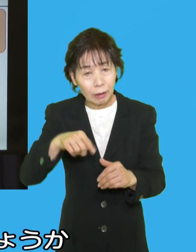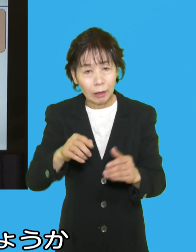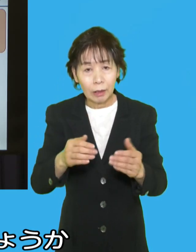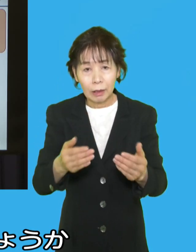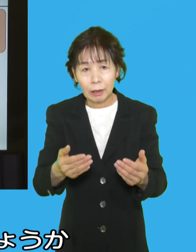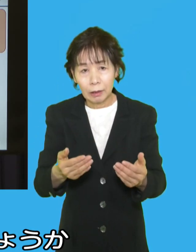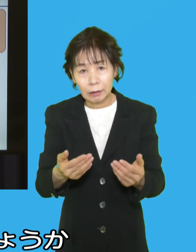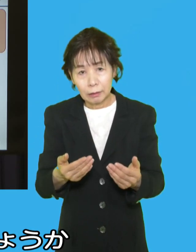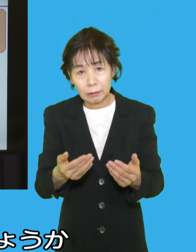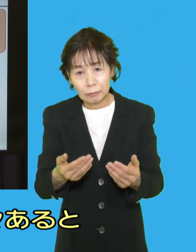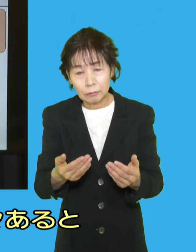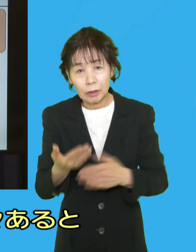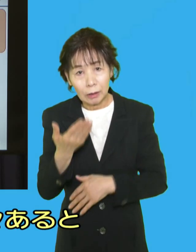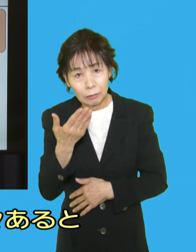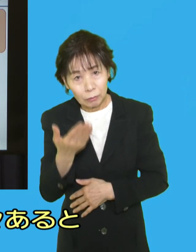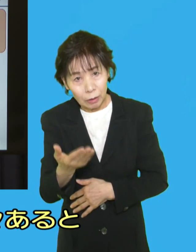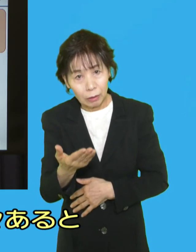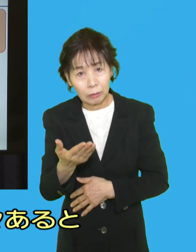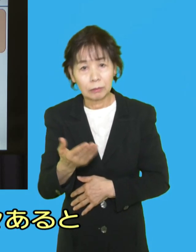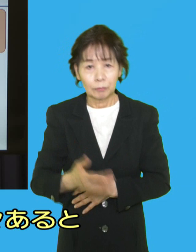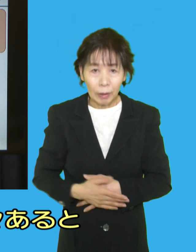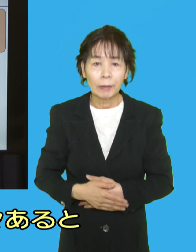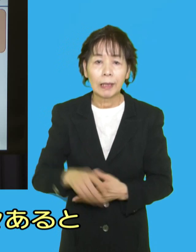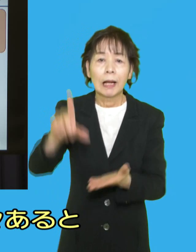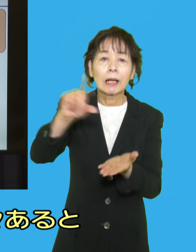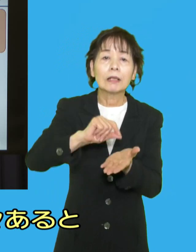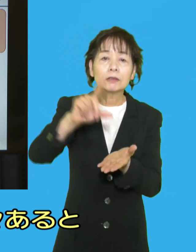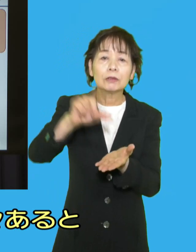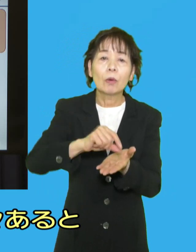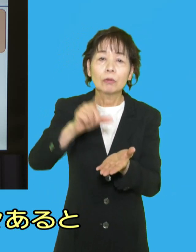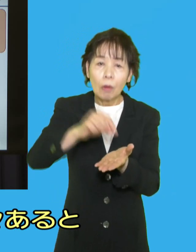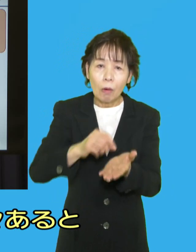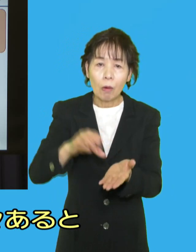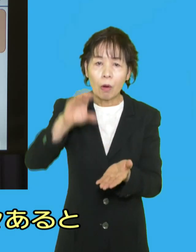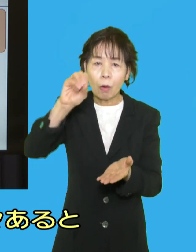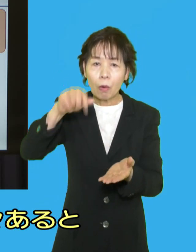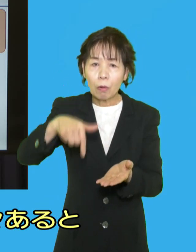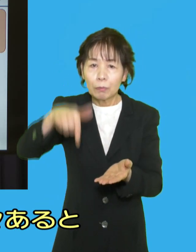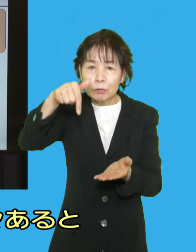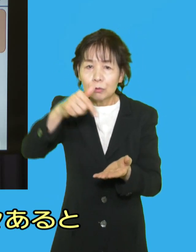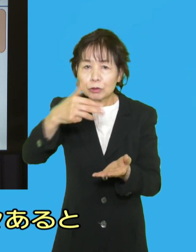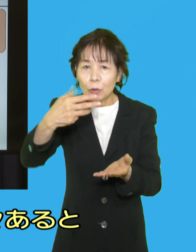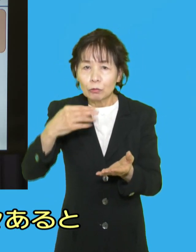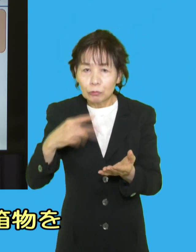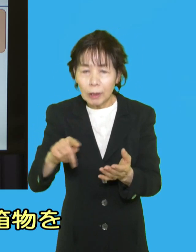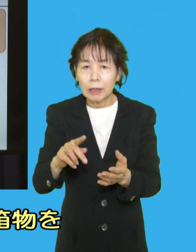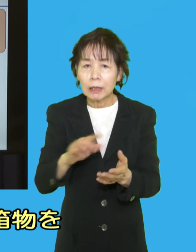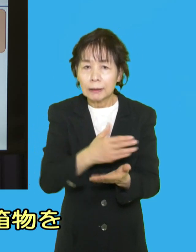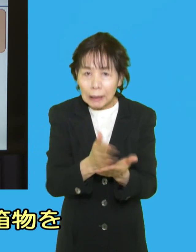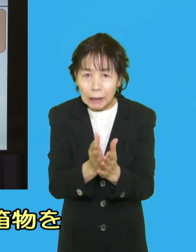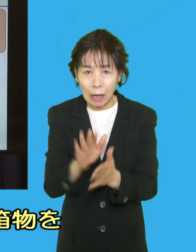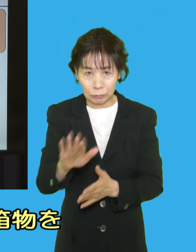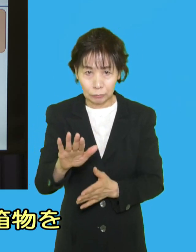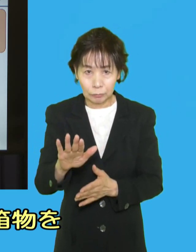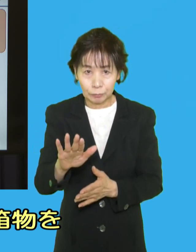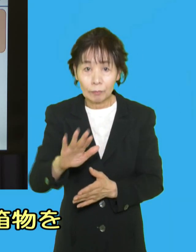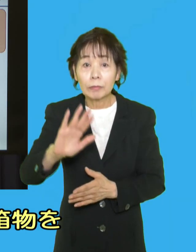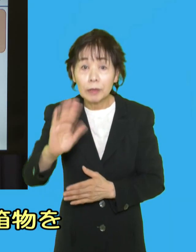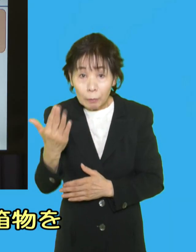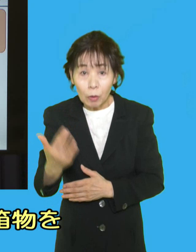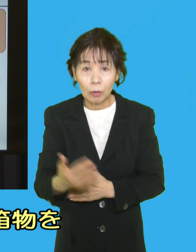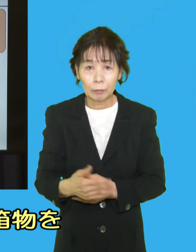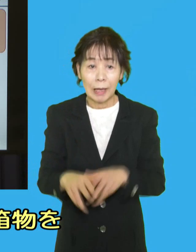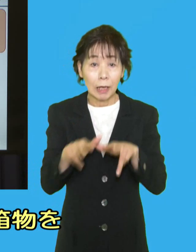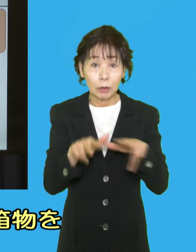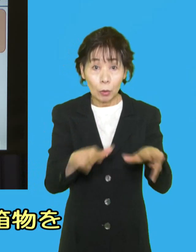ところだったんでしょうか。 まあ、活用のオプションというのは多々あるなと思っていたんですが、ただ、もう